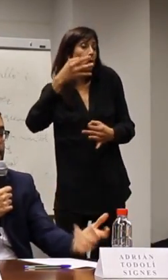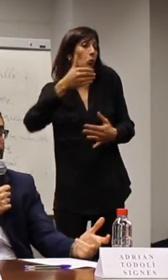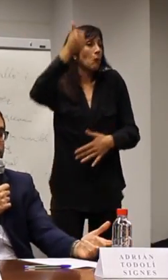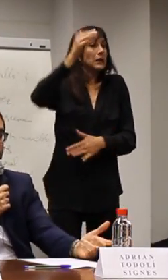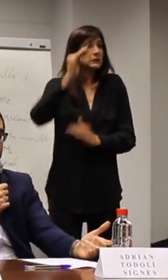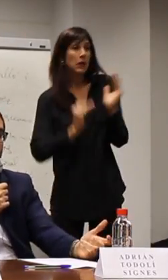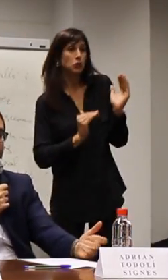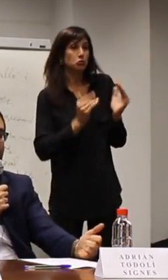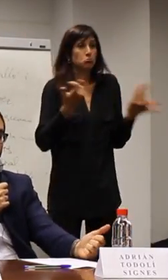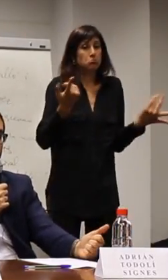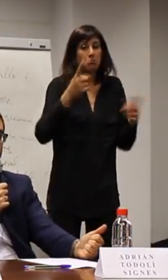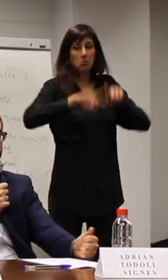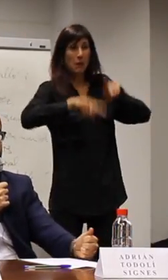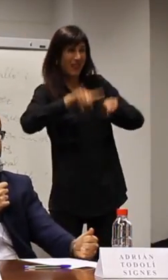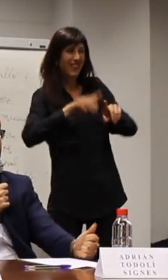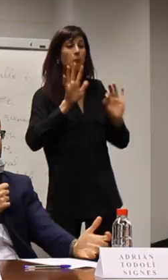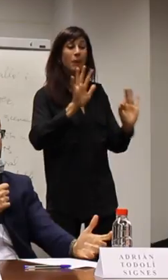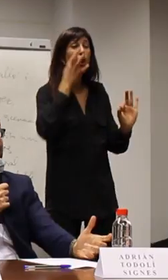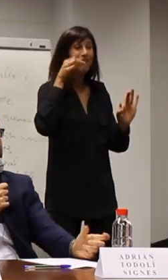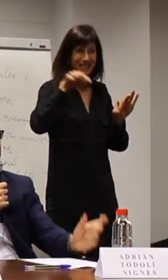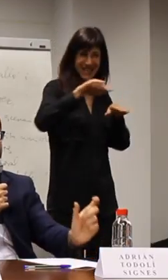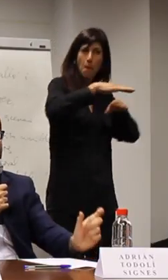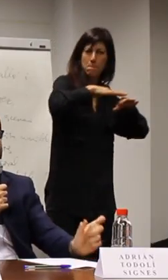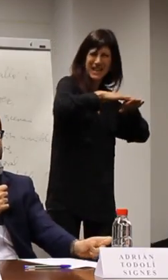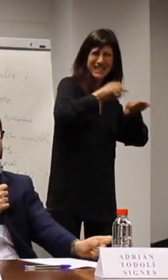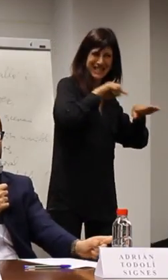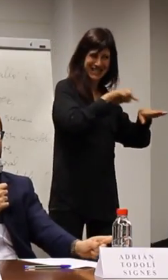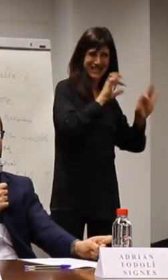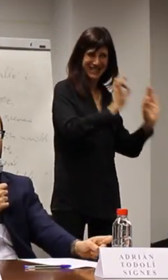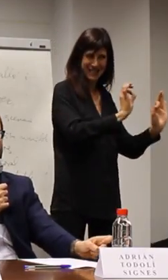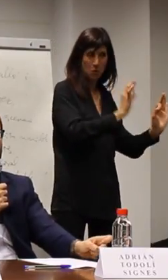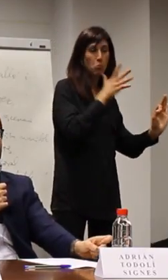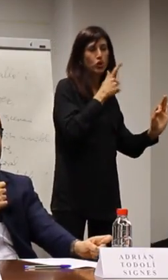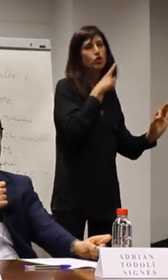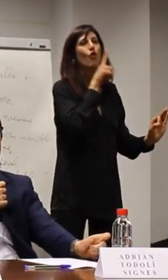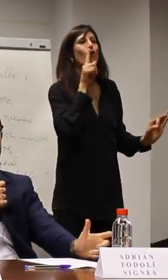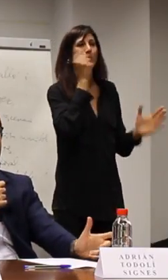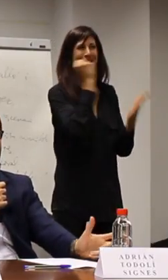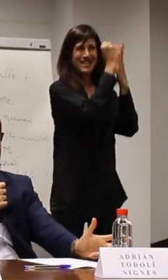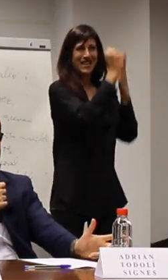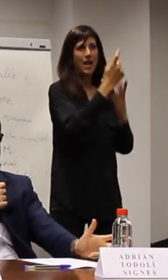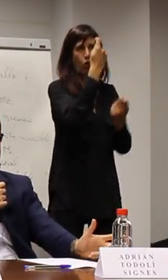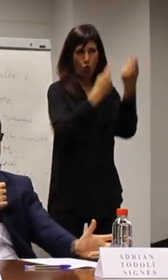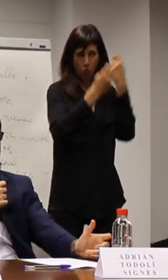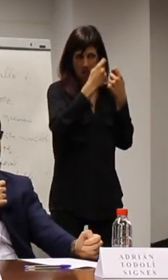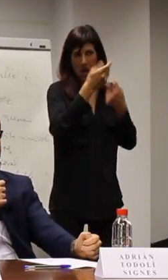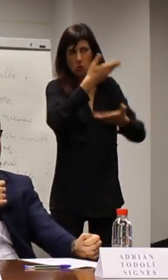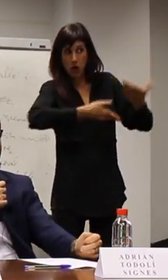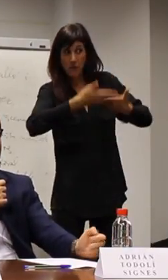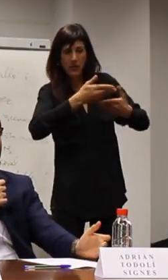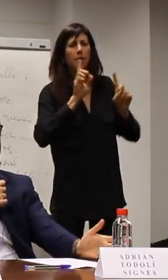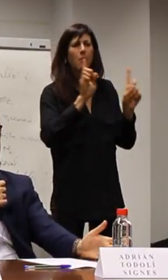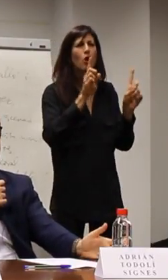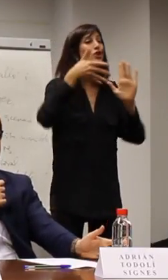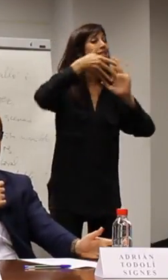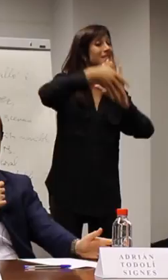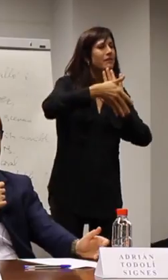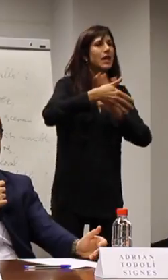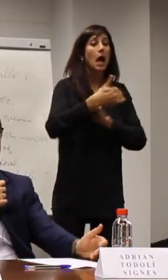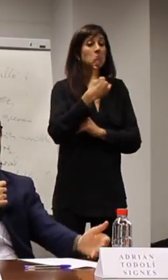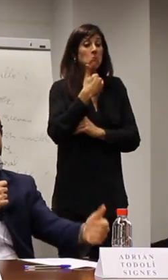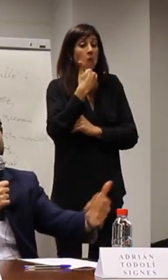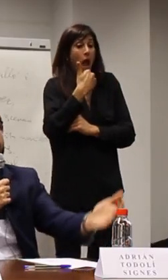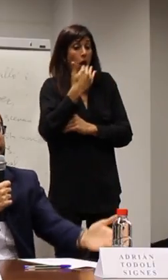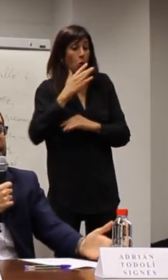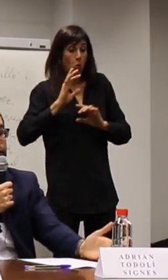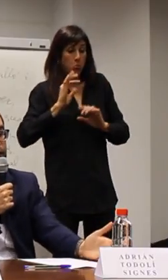por eso se llama en principio economía colaborativa. Pero claro, si os fijáis, aquí estamos hablando de que hay un bien, ¿no?, que está infrautilizado y